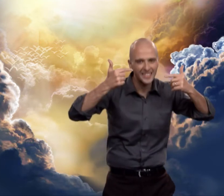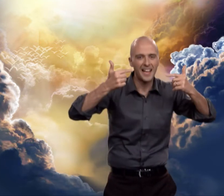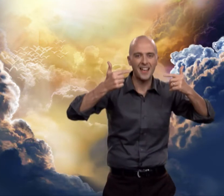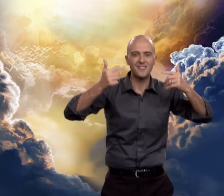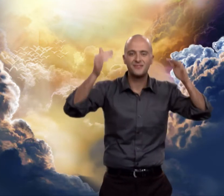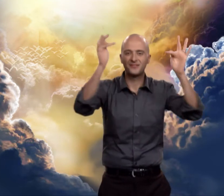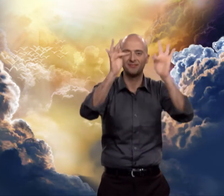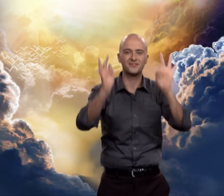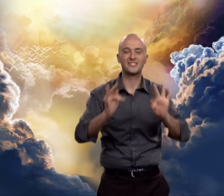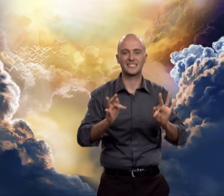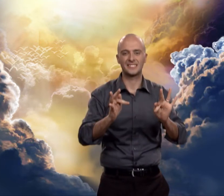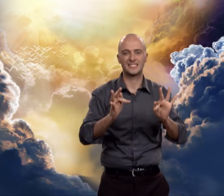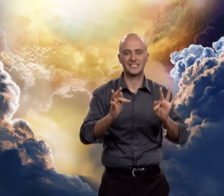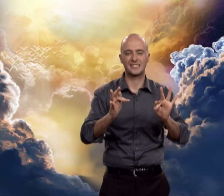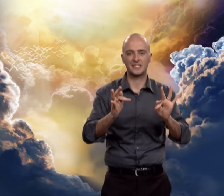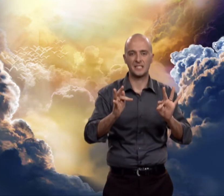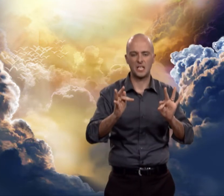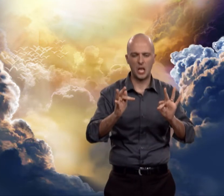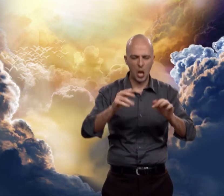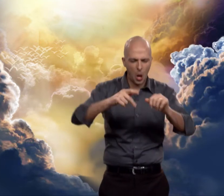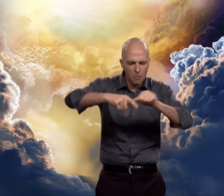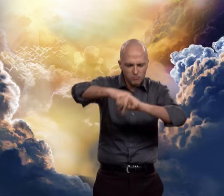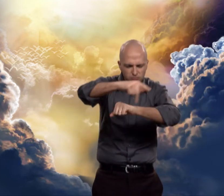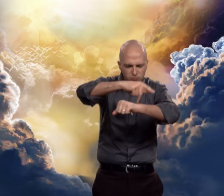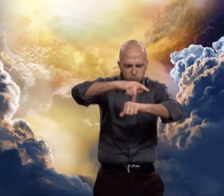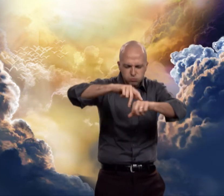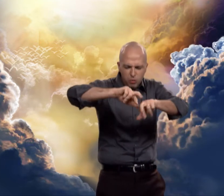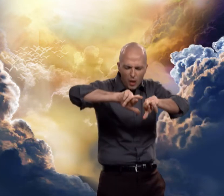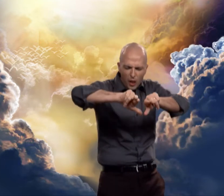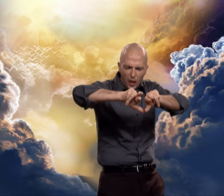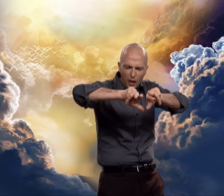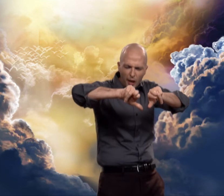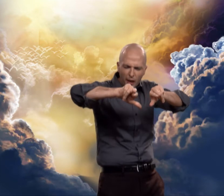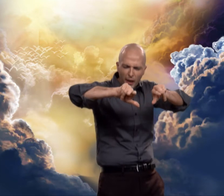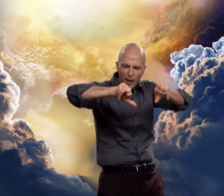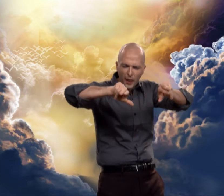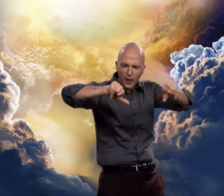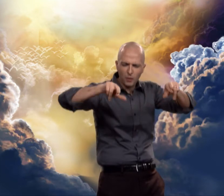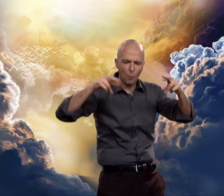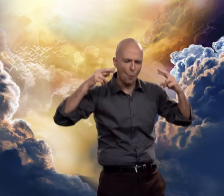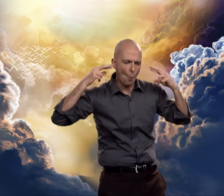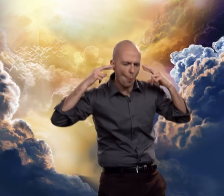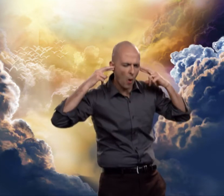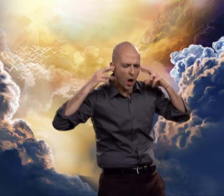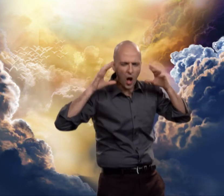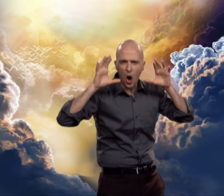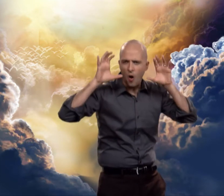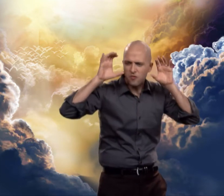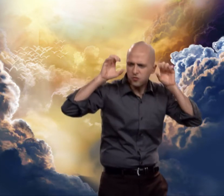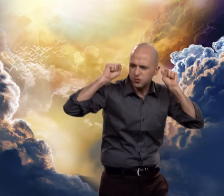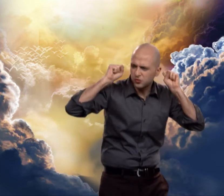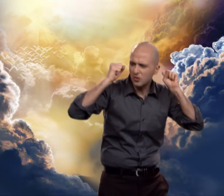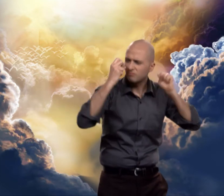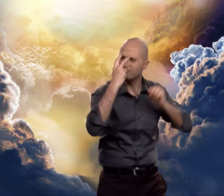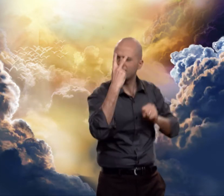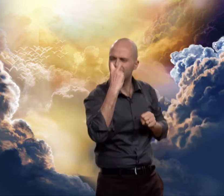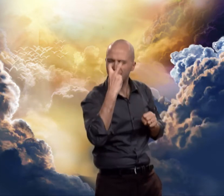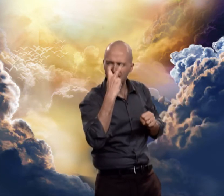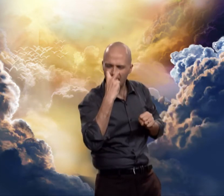últimos resquícios da maldição do pecado. Os fiéis de Cristo refletirão no espírito, alma e corpo a imagem perfeita de